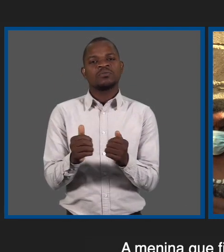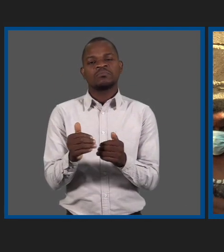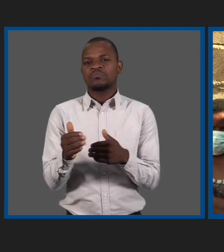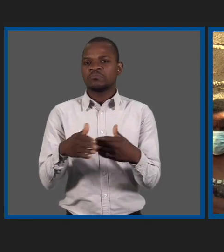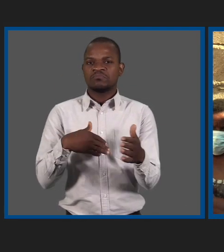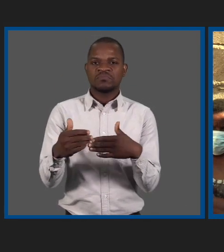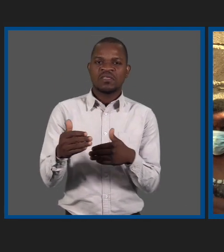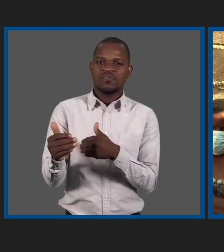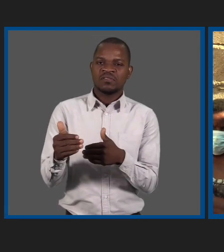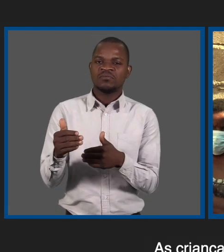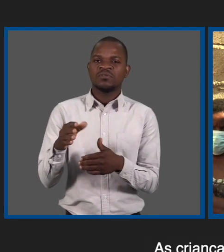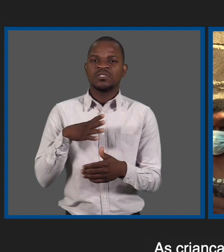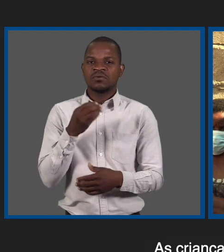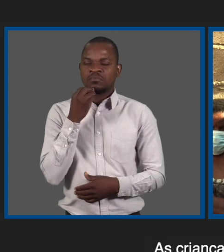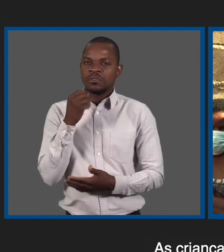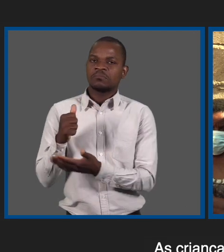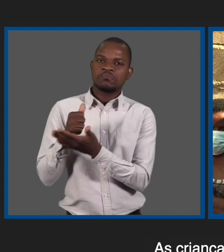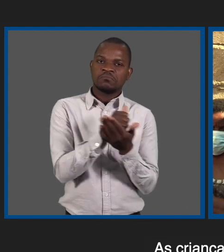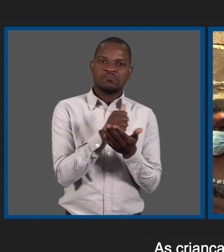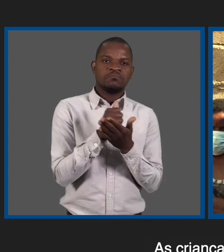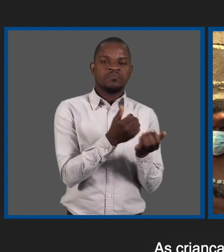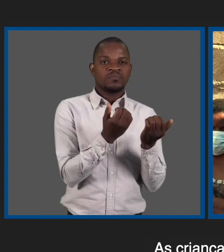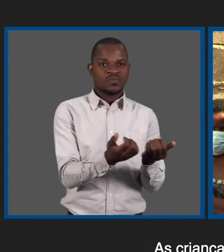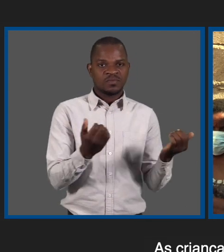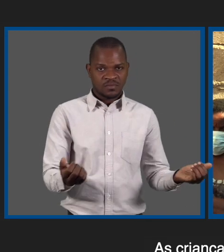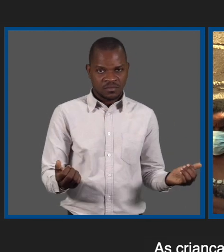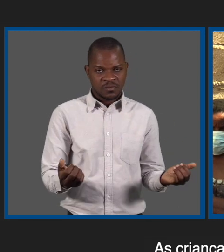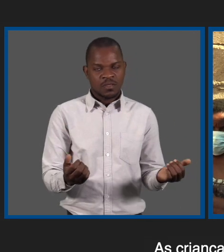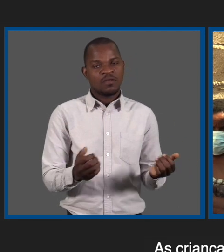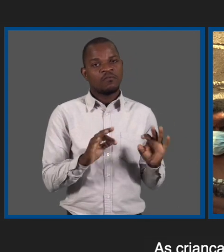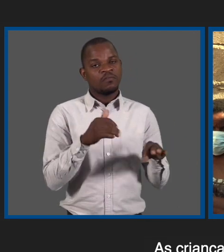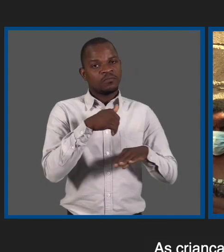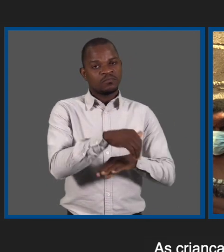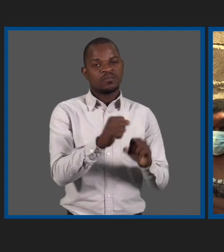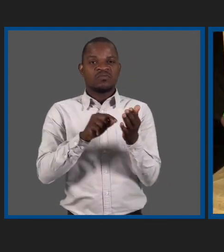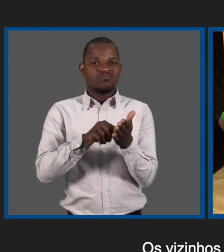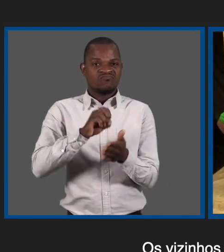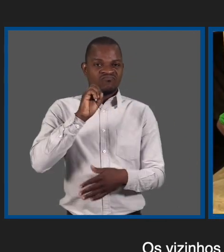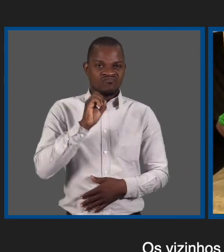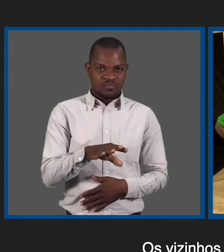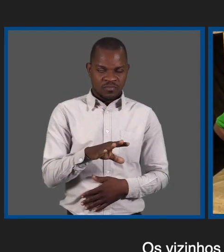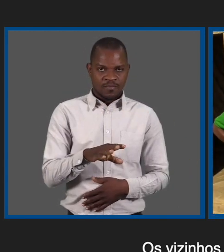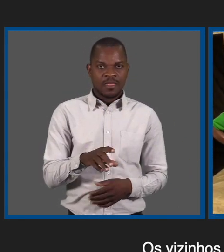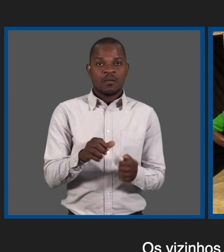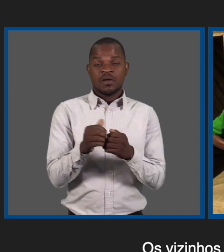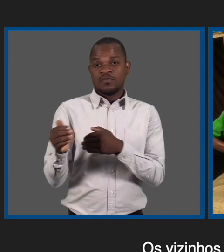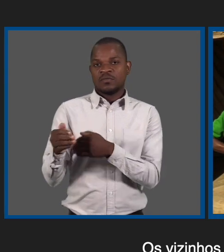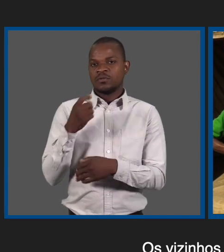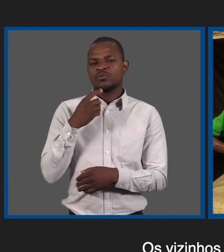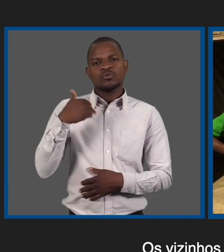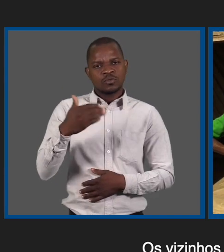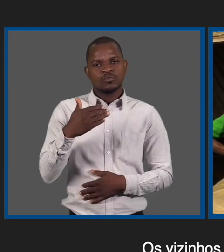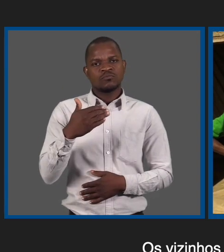da fome. As crianças ficaram ao cuidado dos vizinhos, são os que ajudam. Os vizinhos dizem ter